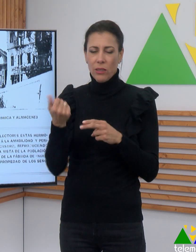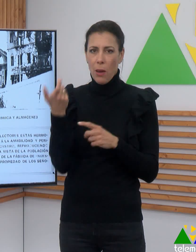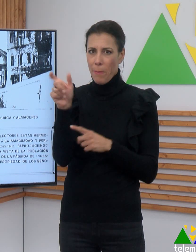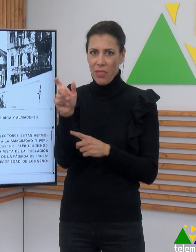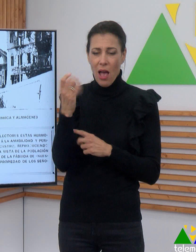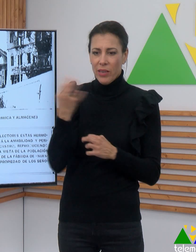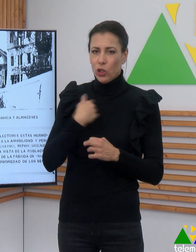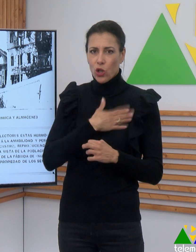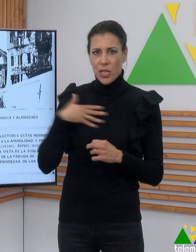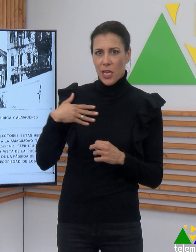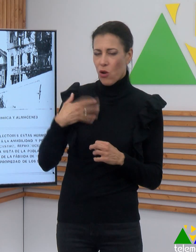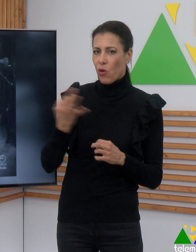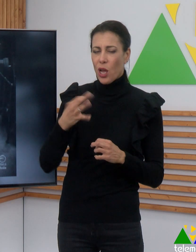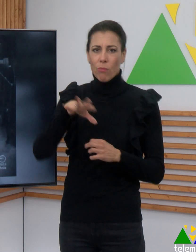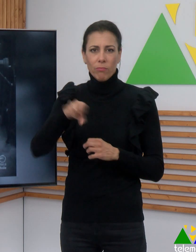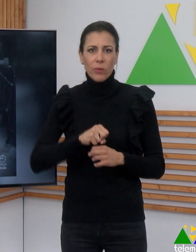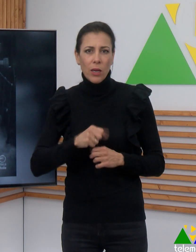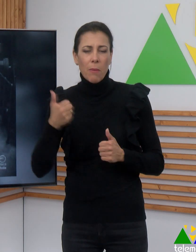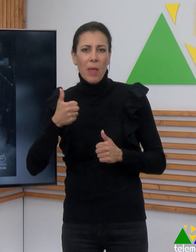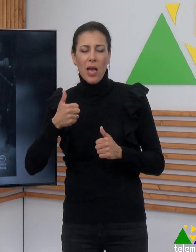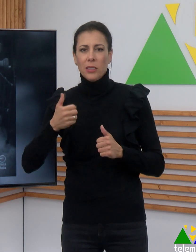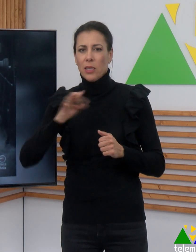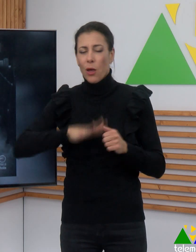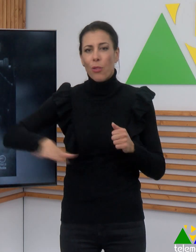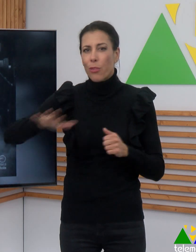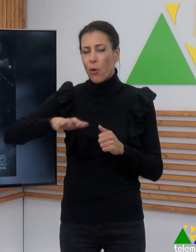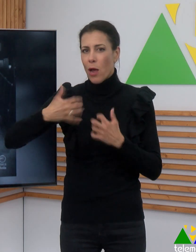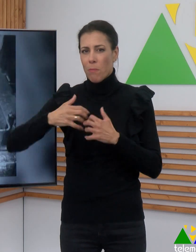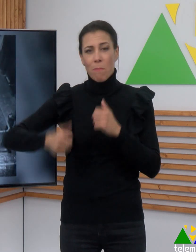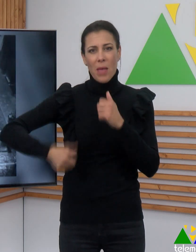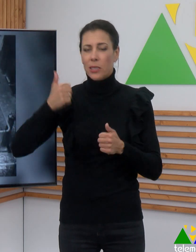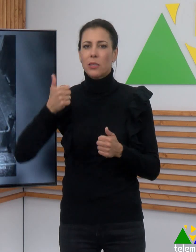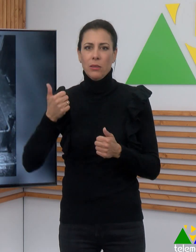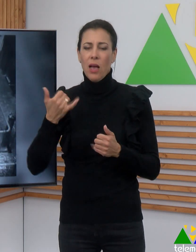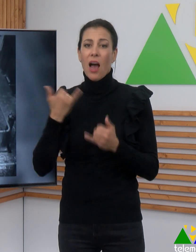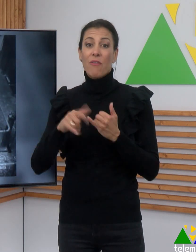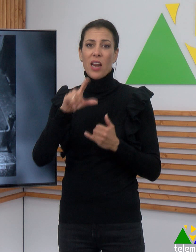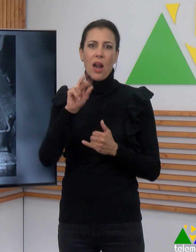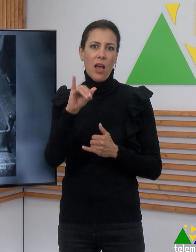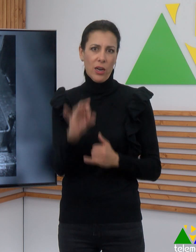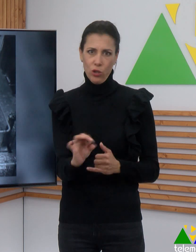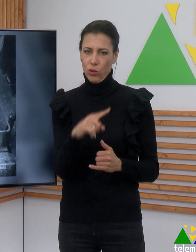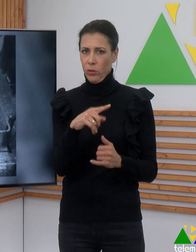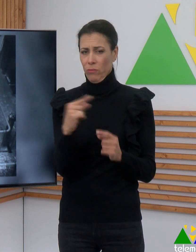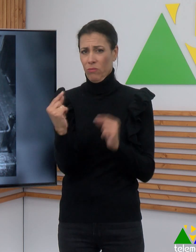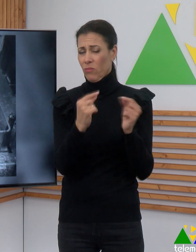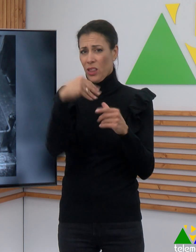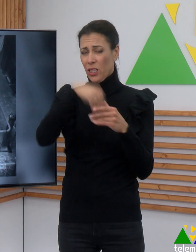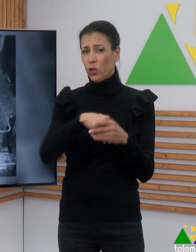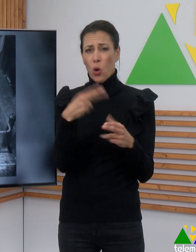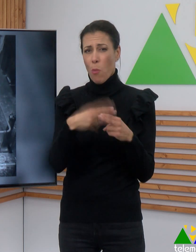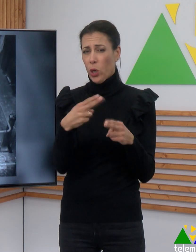ver quién se quedaba con la parte del león de la producción azucarera hace que los Larios entren en una política